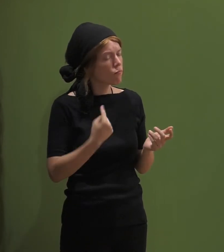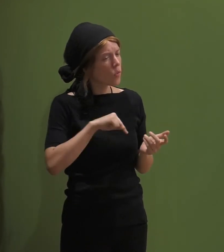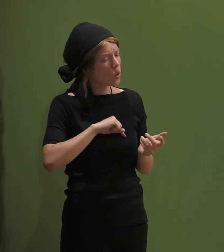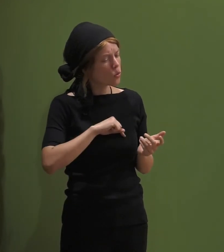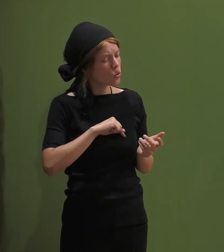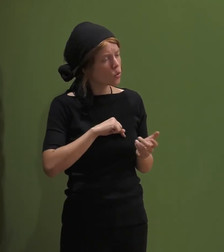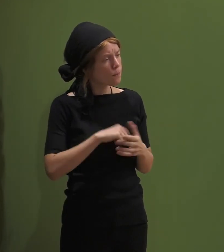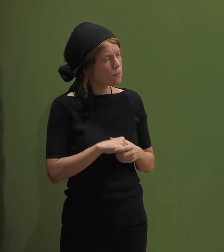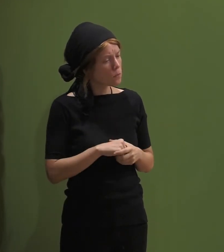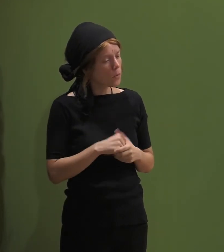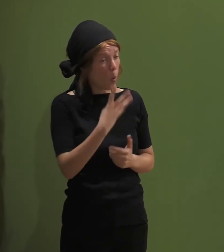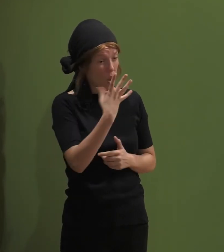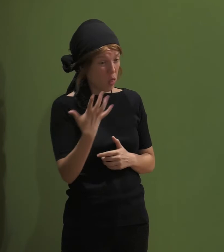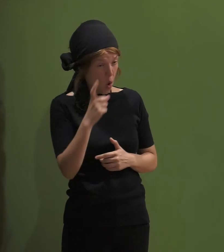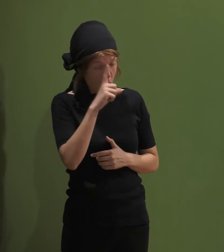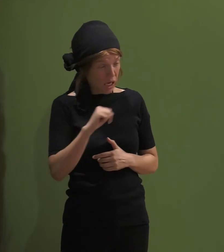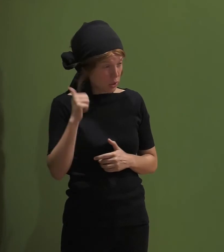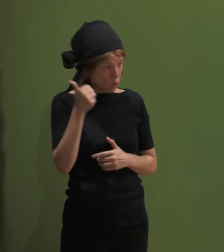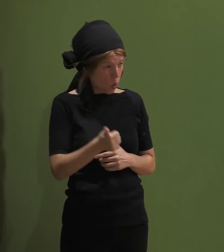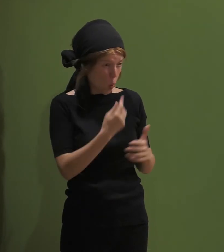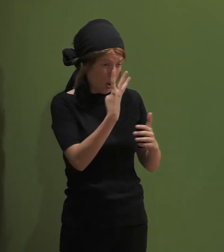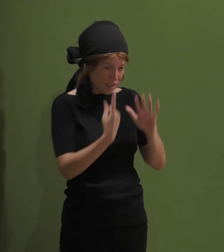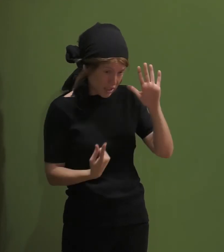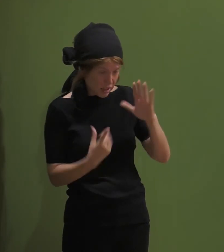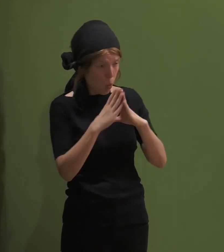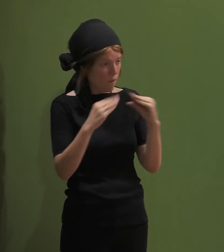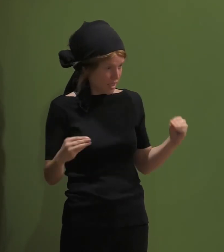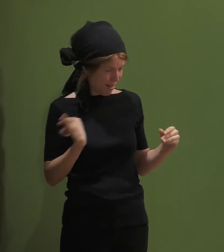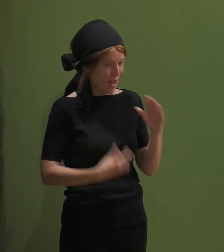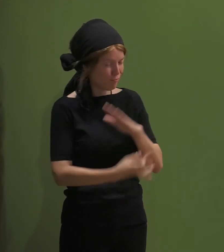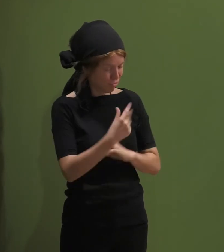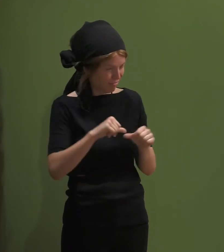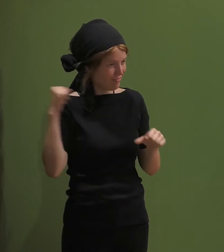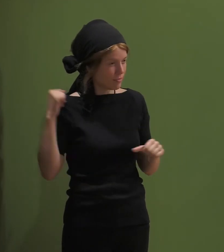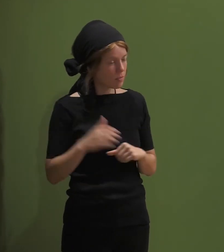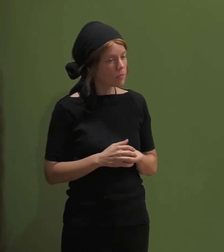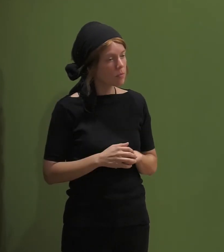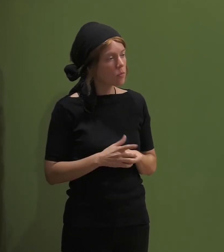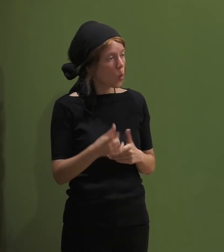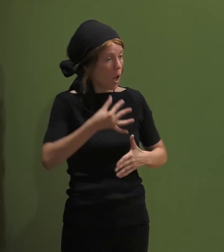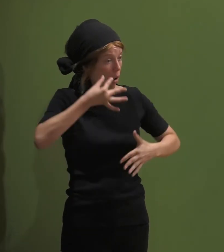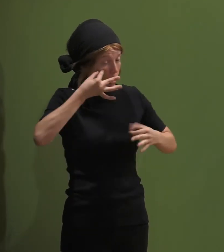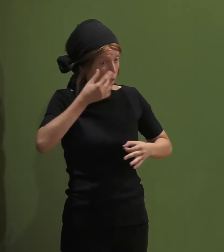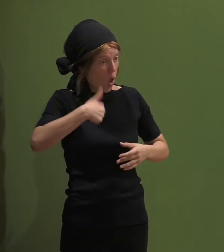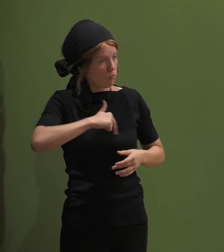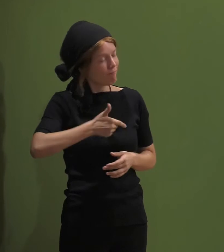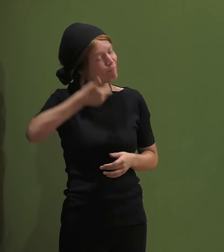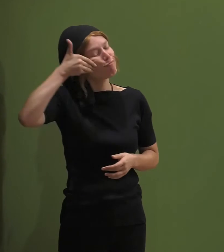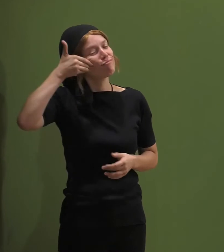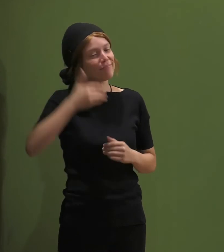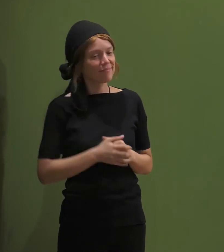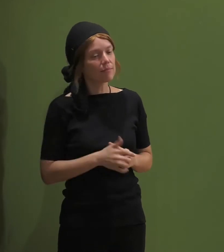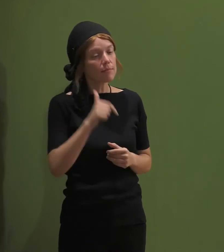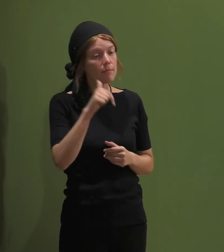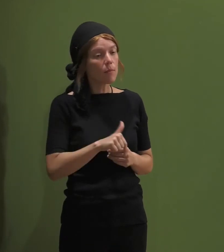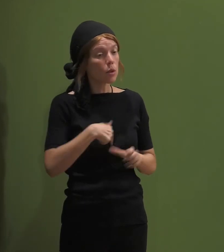asistiendo, después de 45 años, de 46 años de vida de nuestra universidad, a una realidad de la que yo me siento enormemente orgulloso.